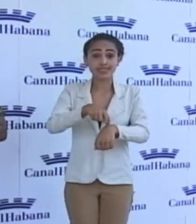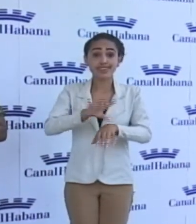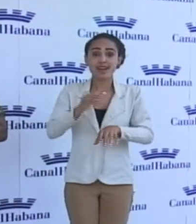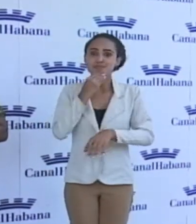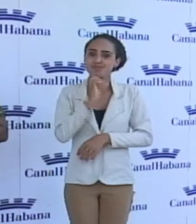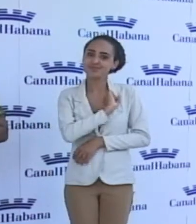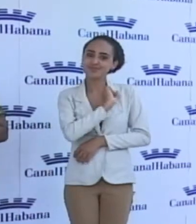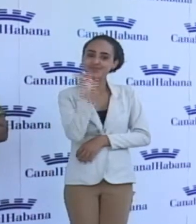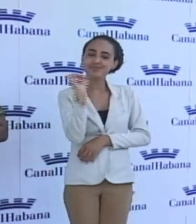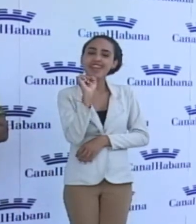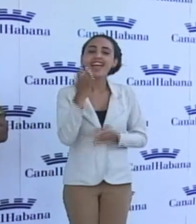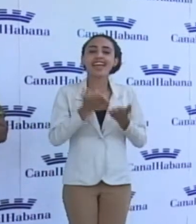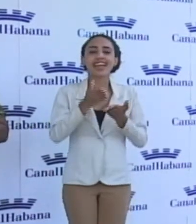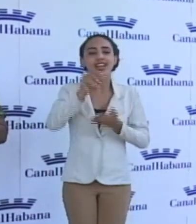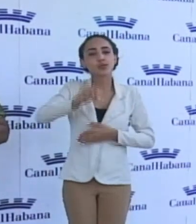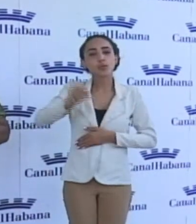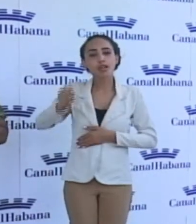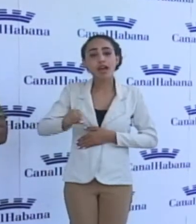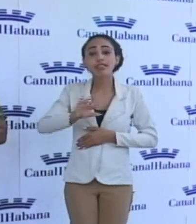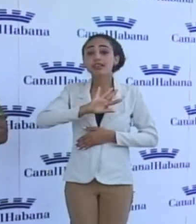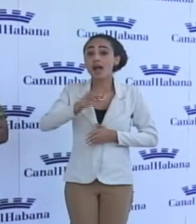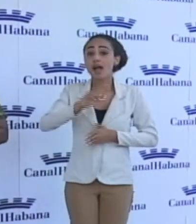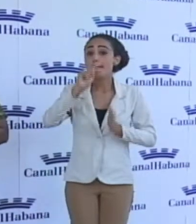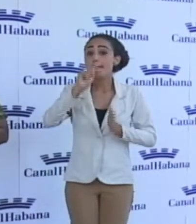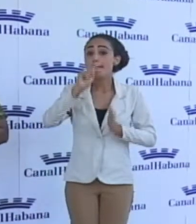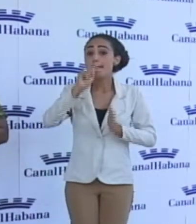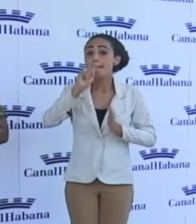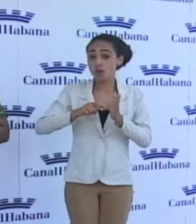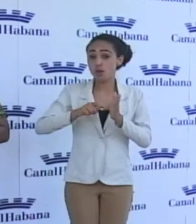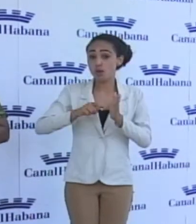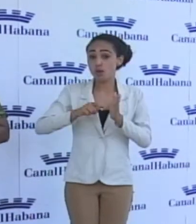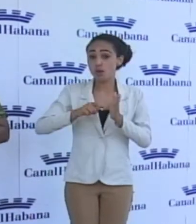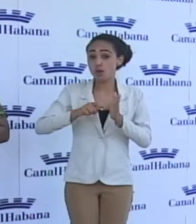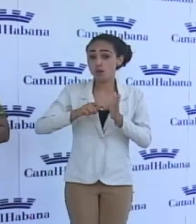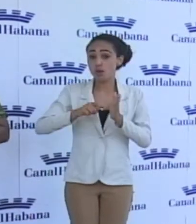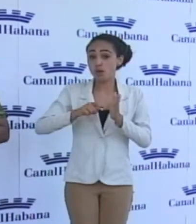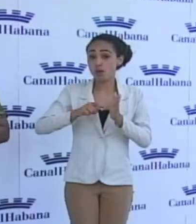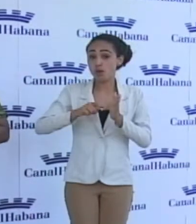los estudiantes están matriculados en la Universidad de La Habana, están accediendo mediante la